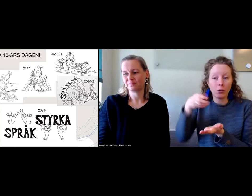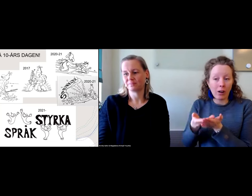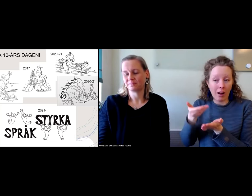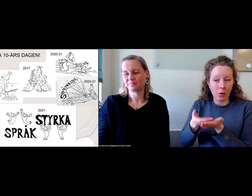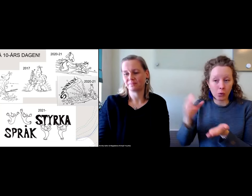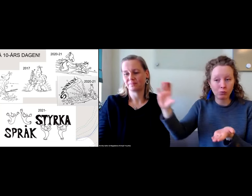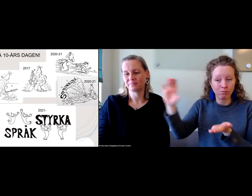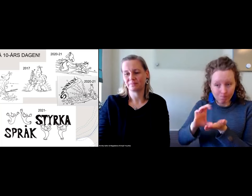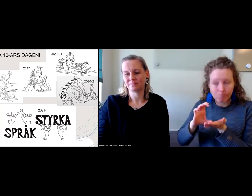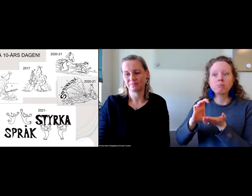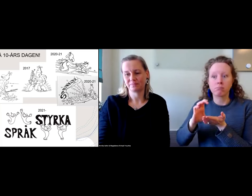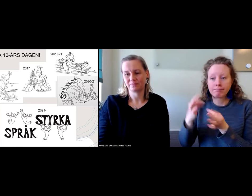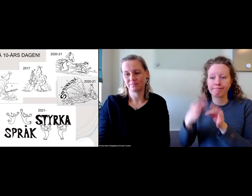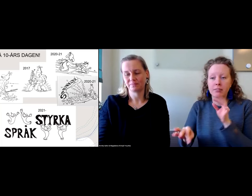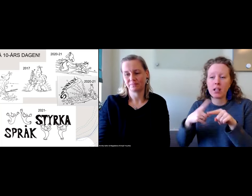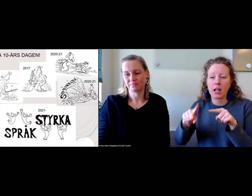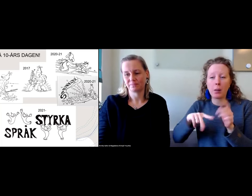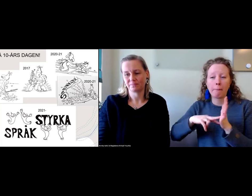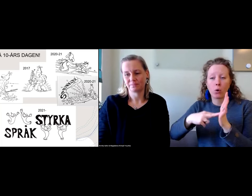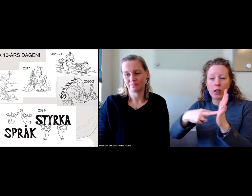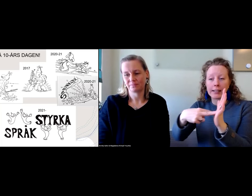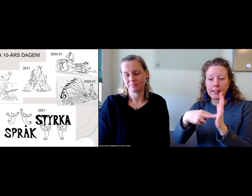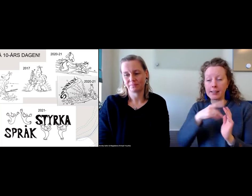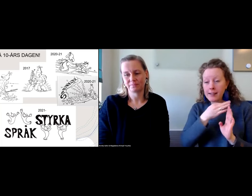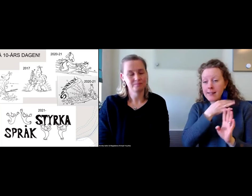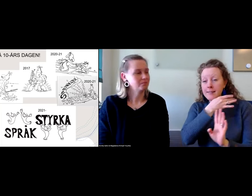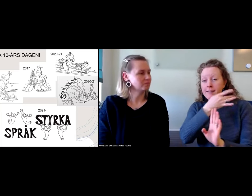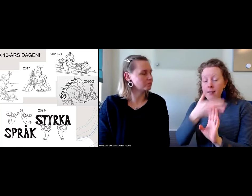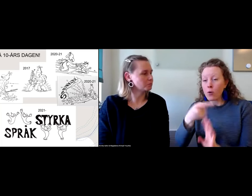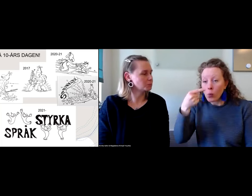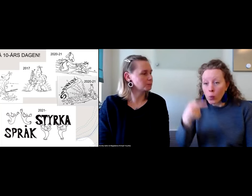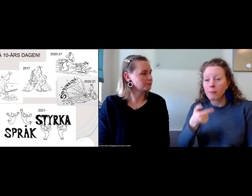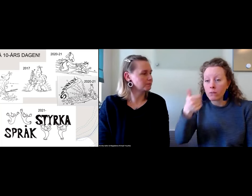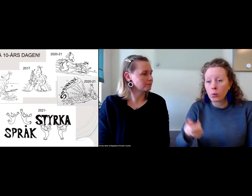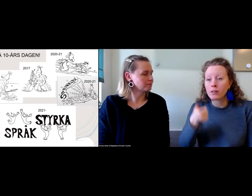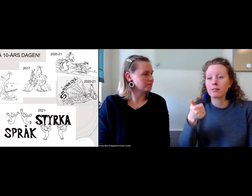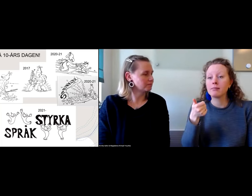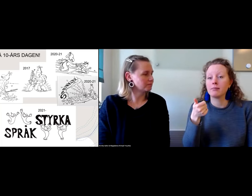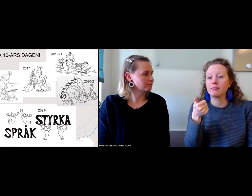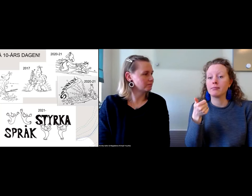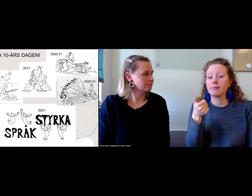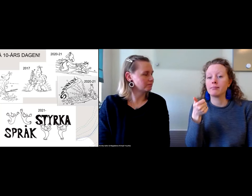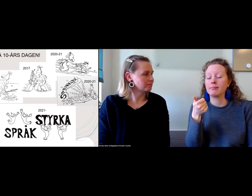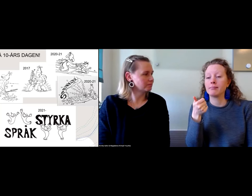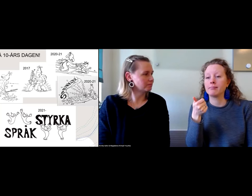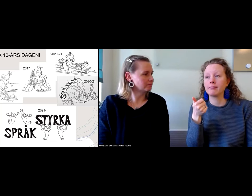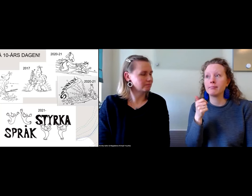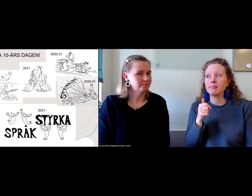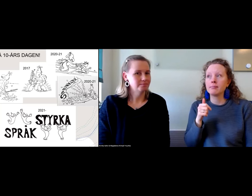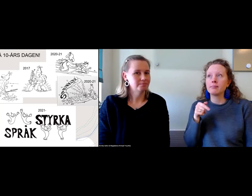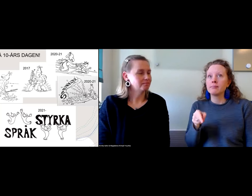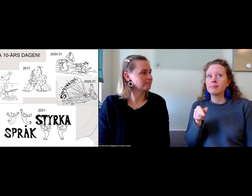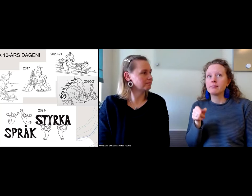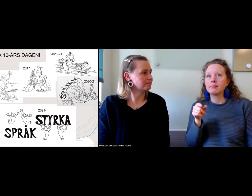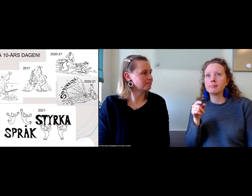tarkoittaa? Että jos valtion rahoitusta ei olisi heti saatu, niin mitä olisi voinut tapahtua? Mutta se saatiin, ja